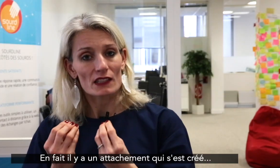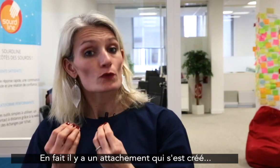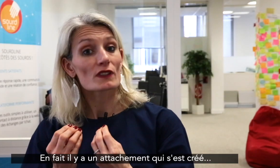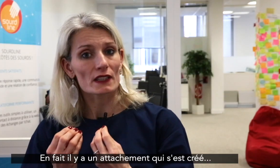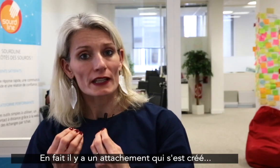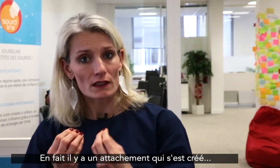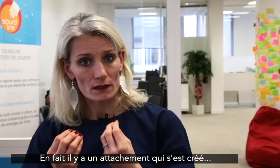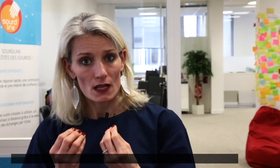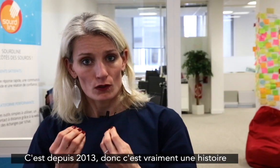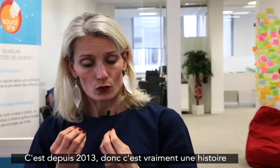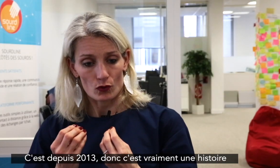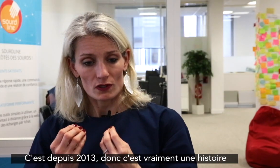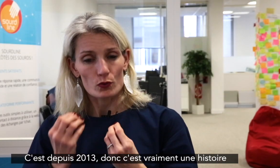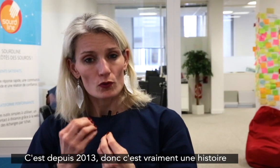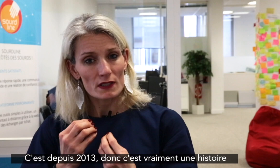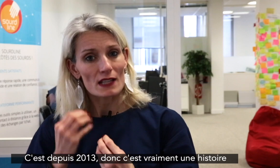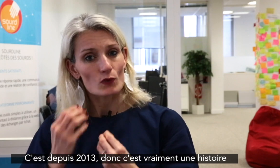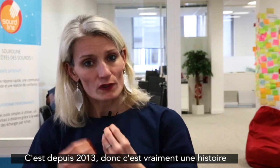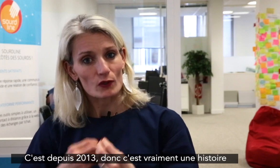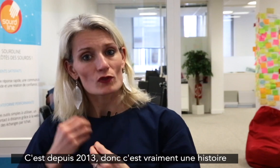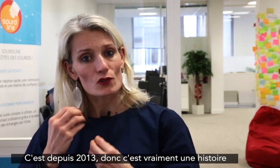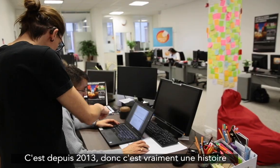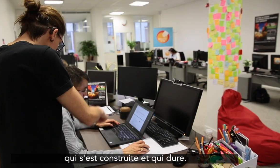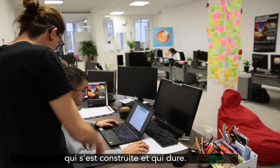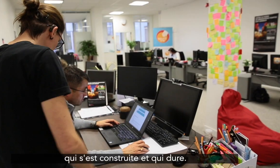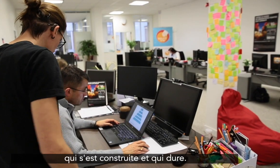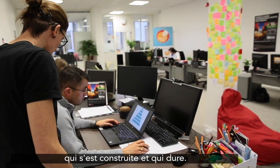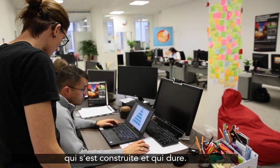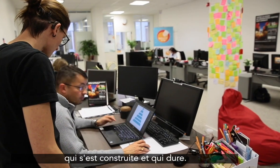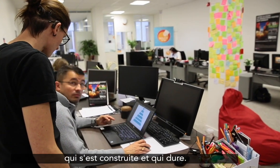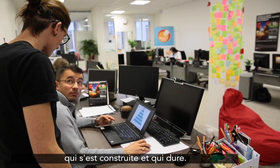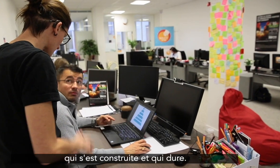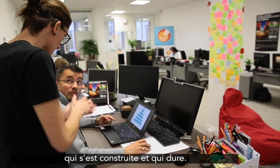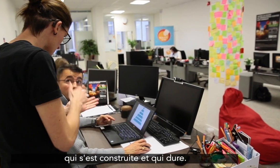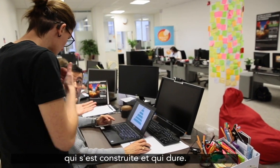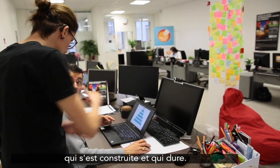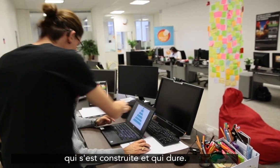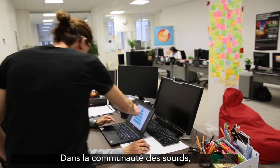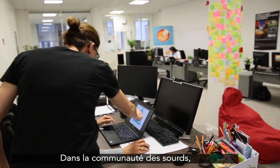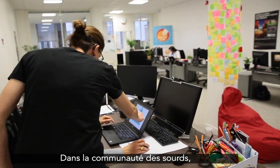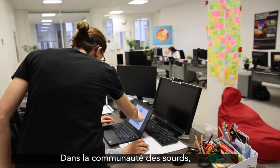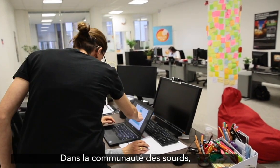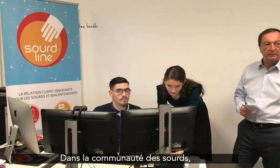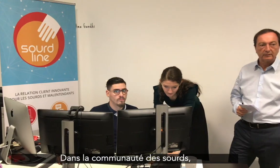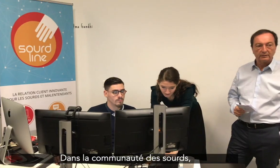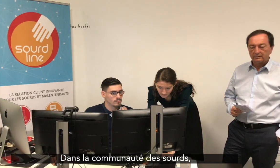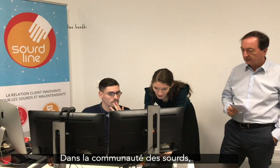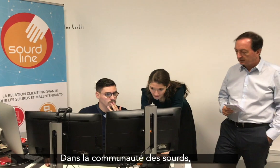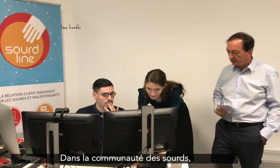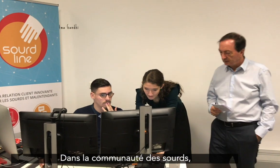attachement qui s'est créé. Donc c'est depuis 2013, donc c'est vraiment une histoire qui s'est construite et qui dure. Dans la communauté des